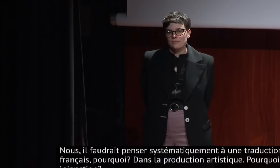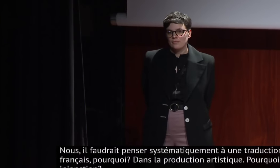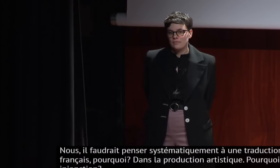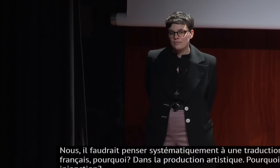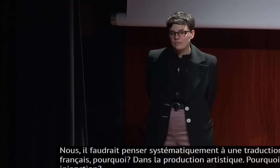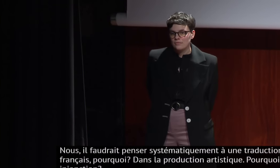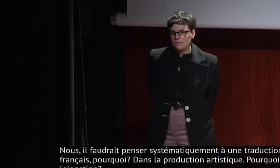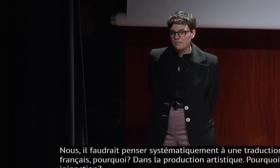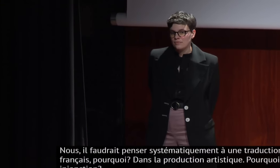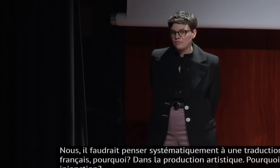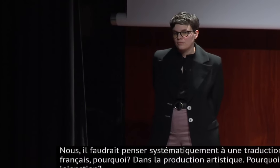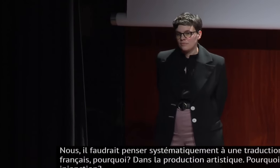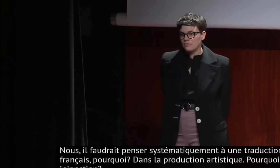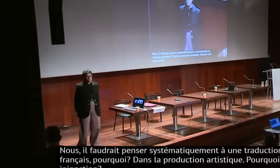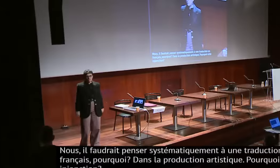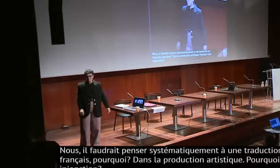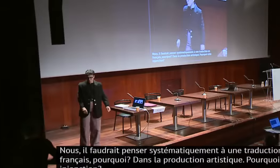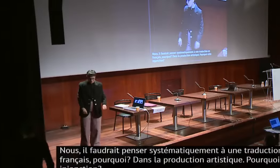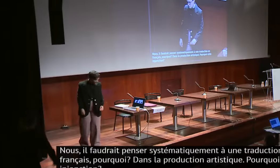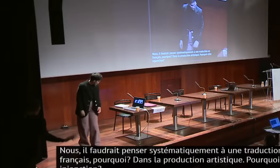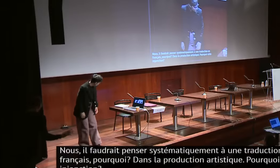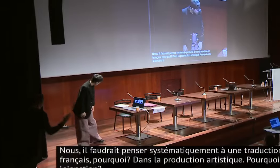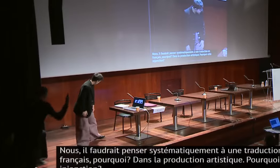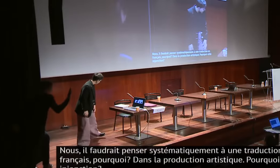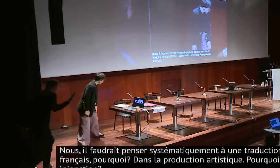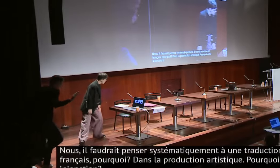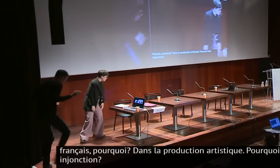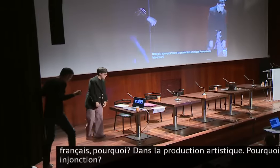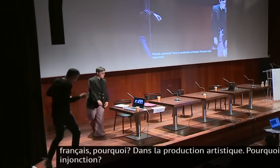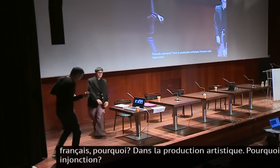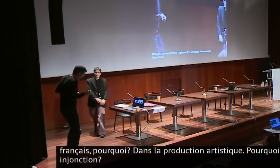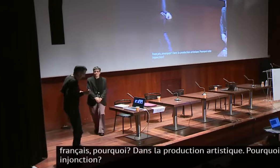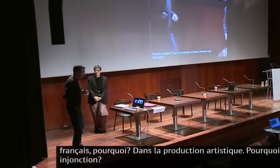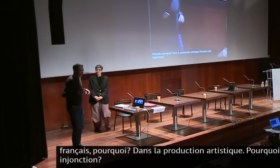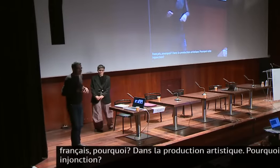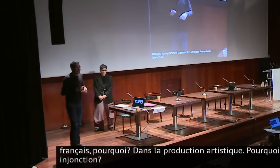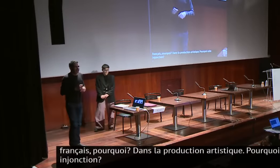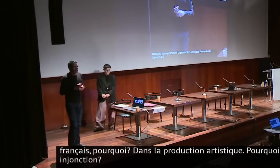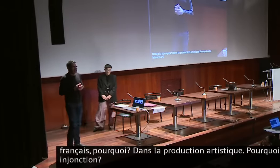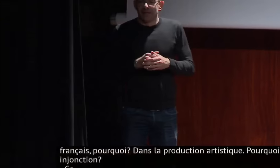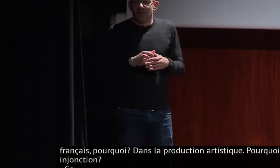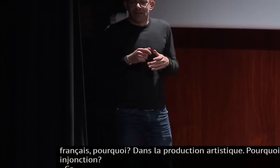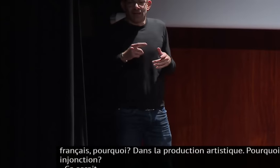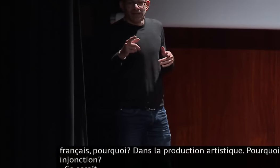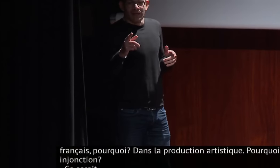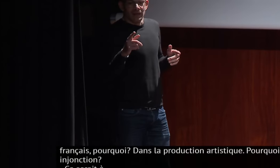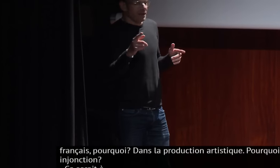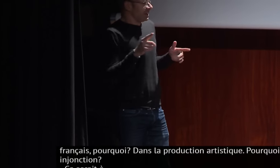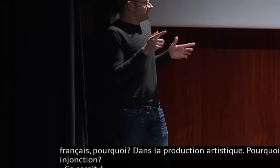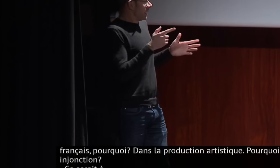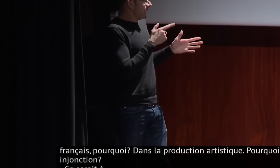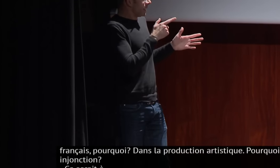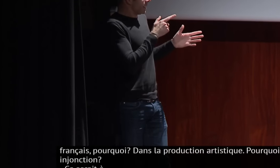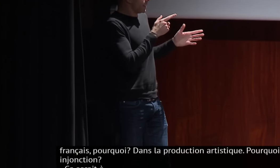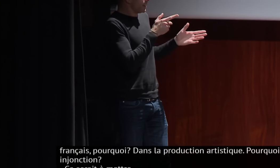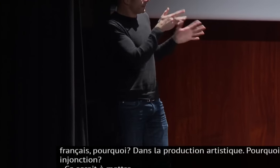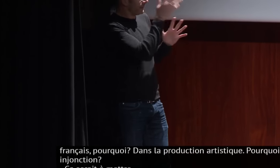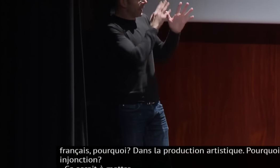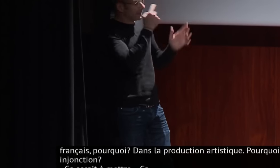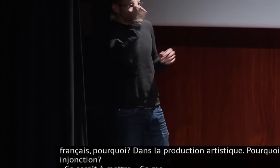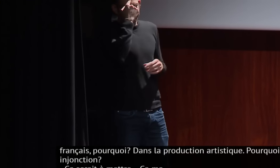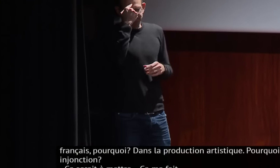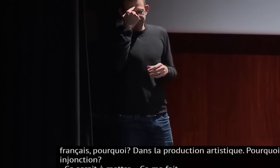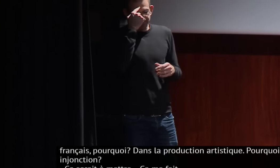Ça serait un peu à mettre en parallèle, me semble-t-il, mais... Ah oui, pardon. Ça serait un peu à mettre en... Enfin, ça me fait penser à quelque chose. Ça serait à mettre